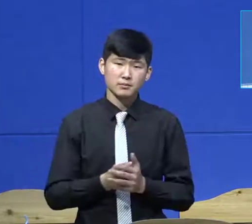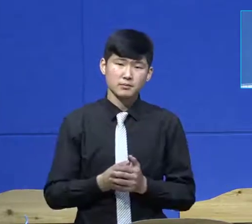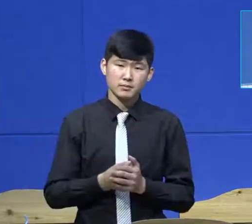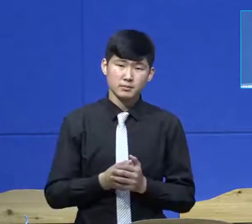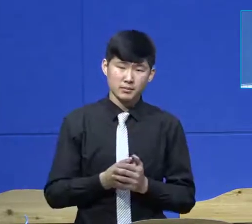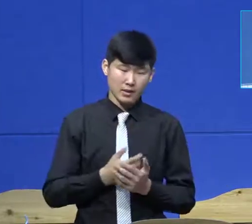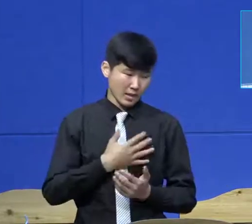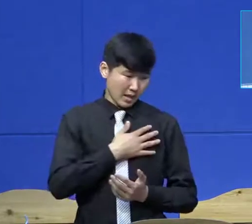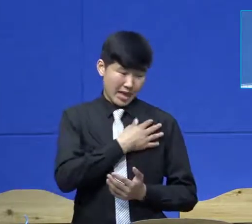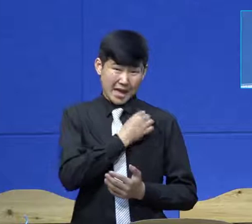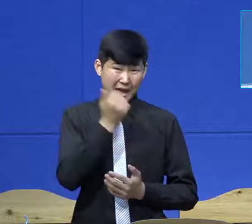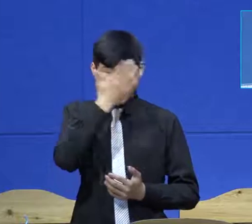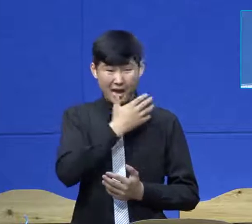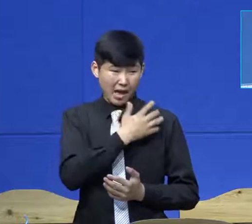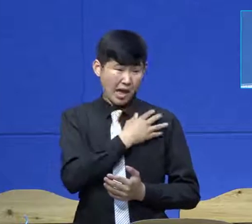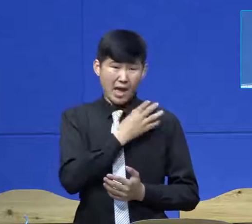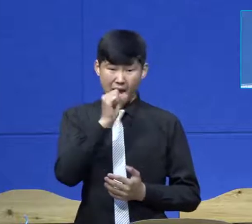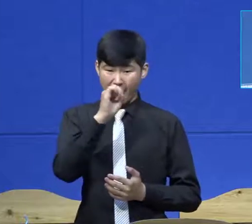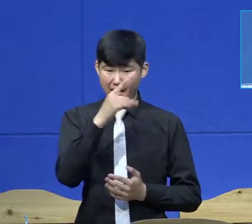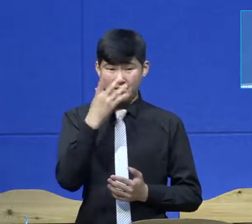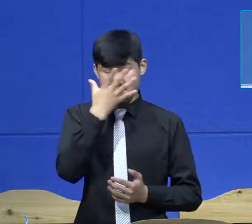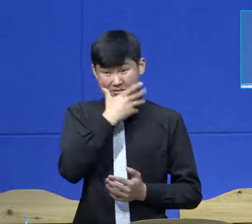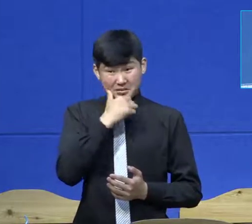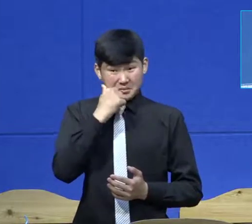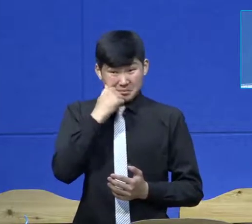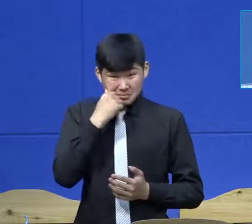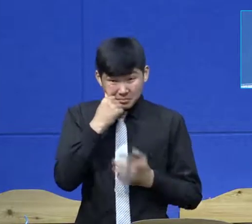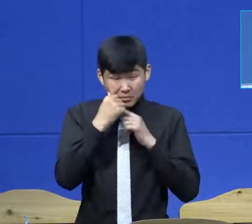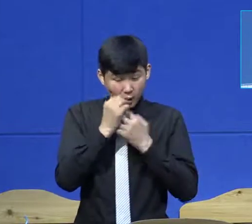Арис минь устгагдсан хойш би махан биеэрэ бурхныг харна.